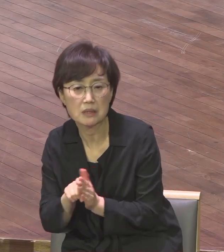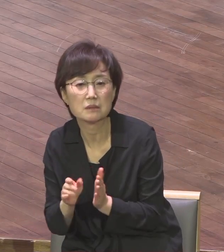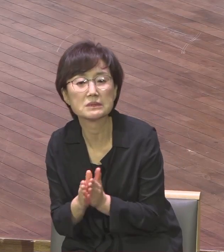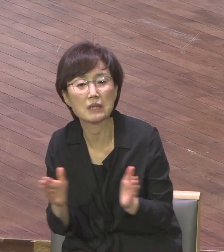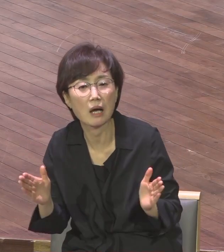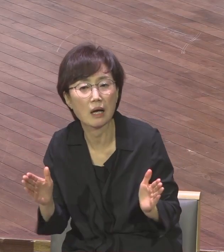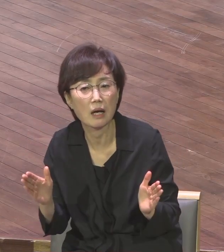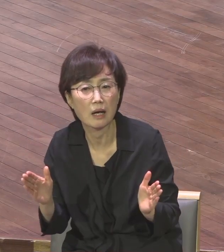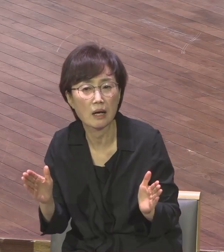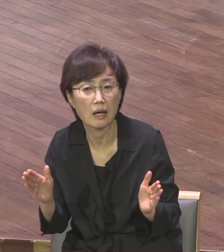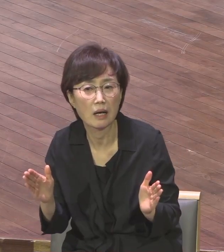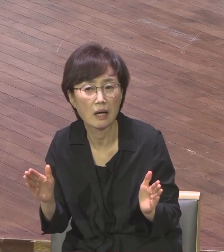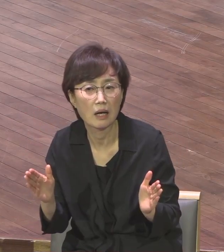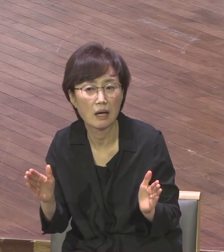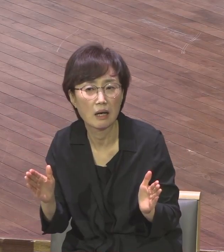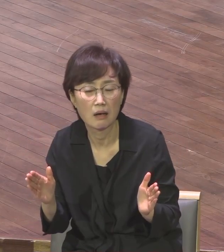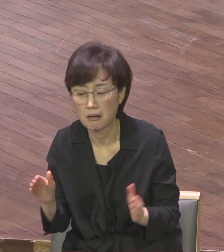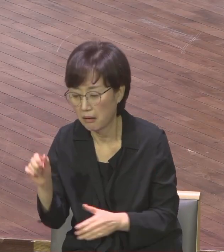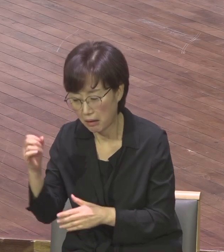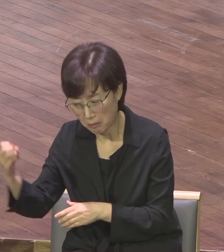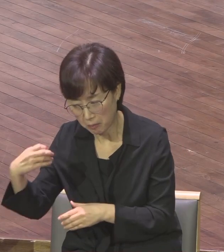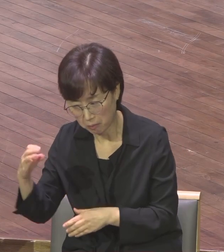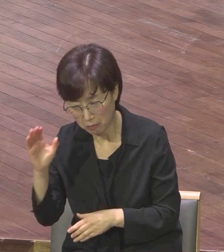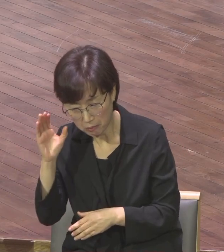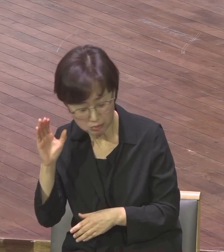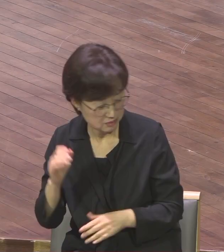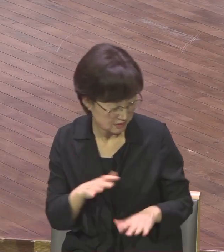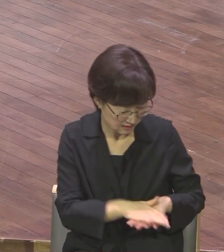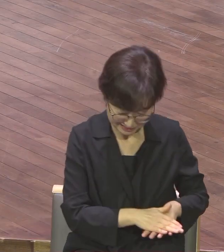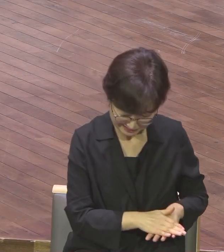전부 어느 순간에 저기들도 모르게 고기를 끄덕끄덕.